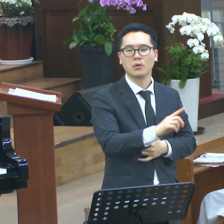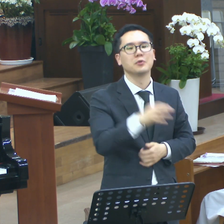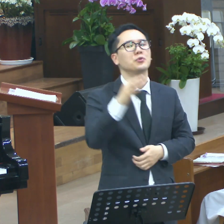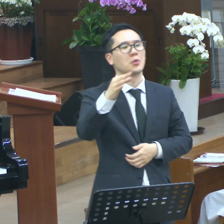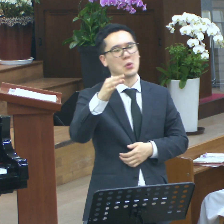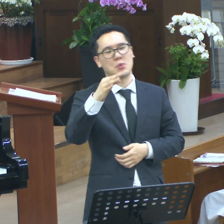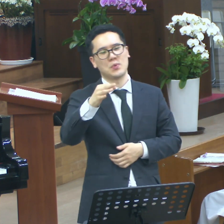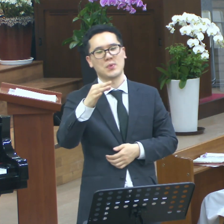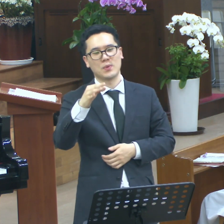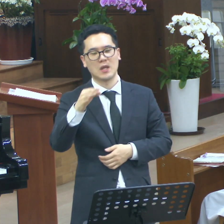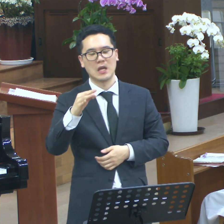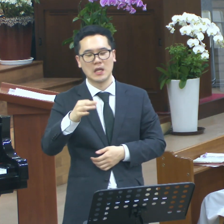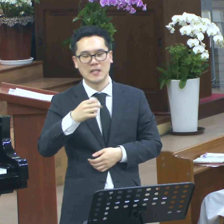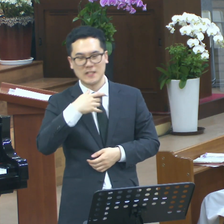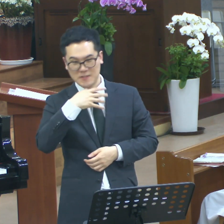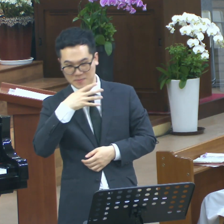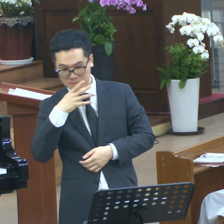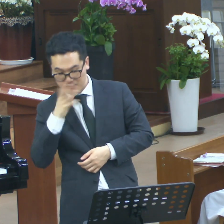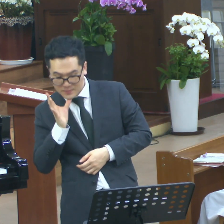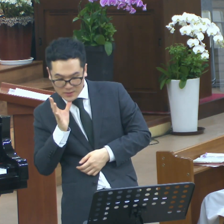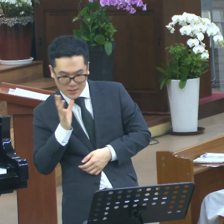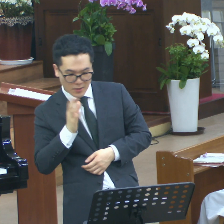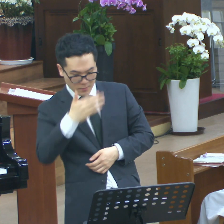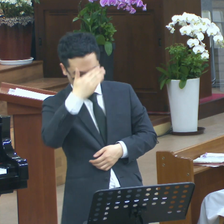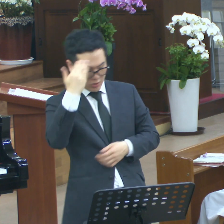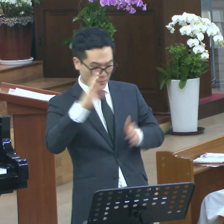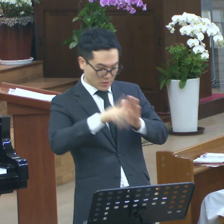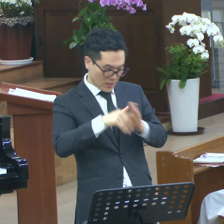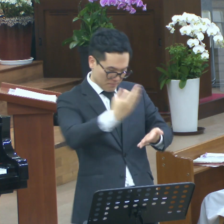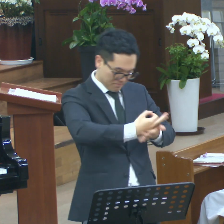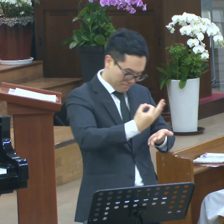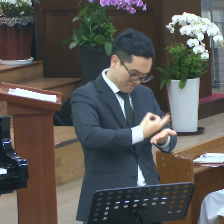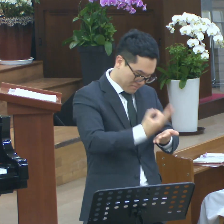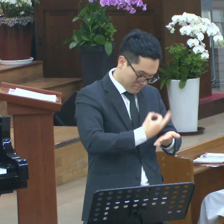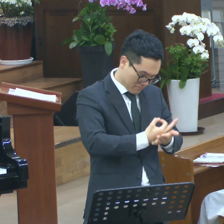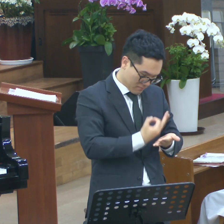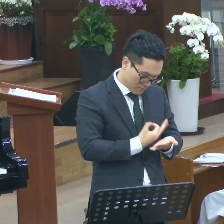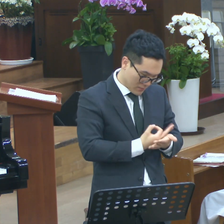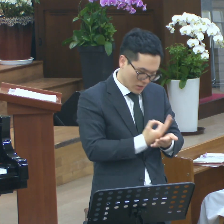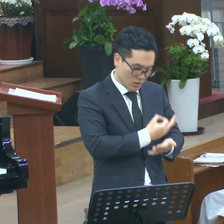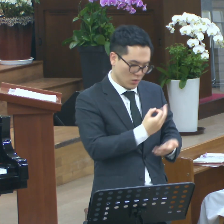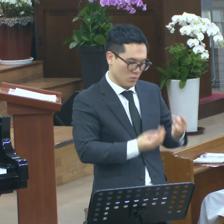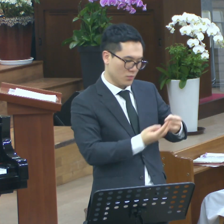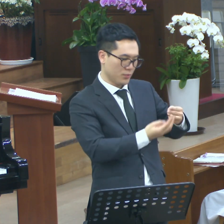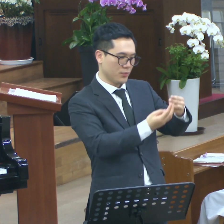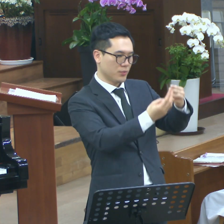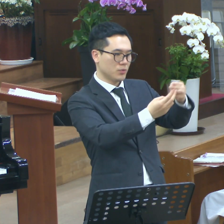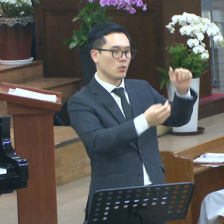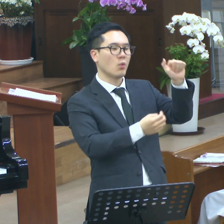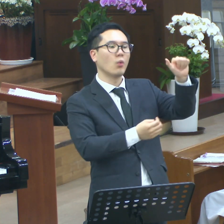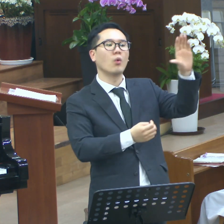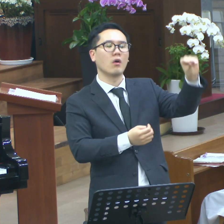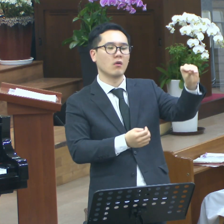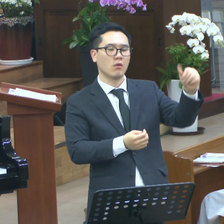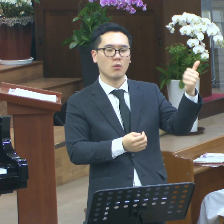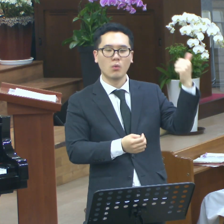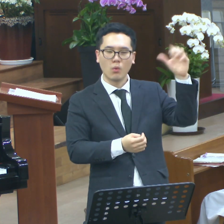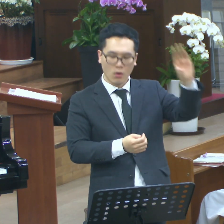원을 모아놓죠. 노인이 돼서도 이자가 붙어갖고 5억 원이라는 가치가 그대로 있어요. 그래서 이 소유라는